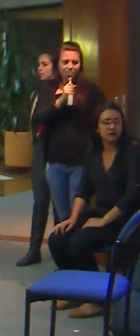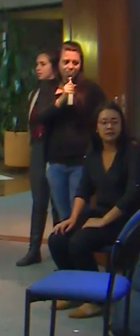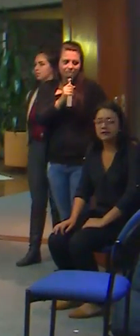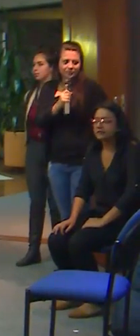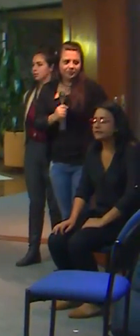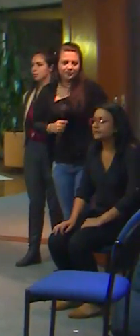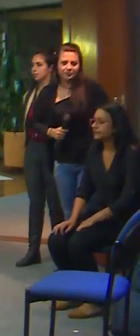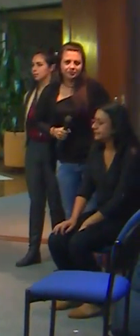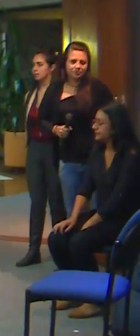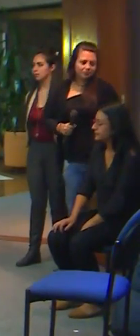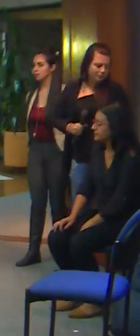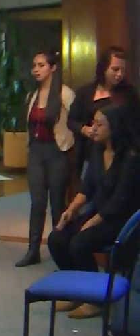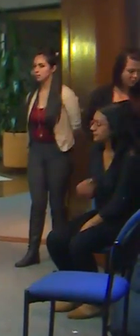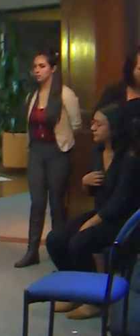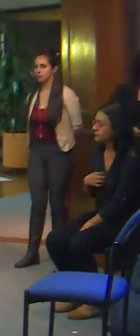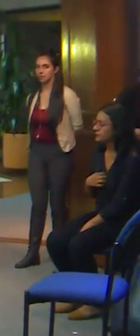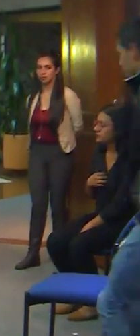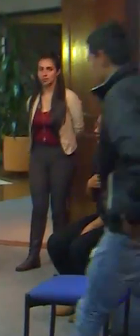Sigue.